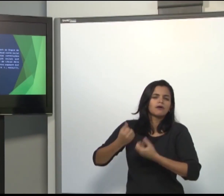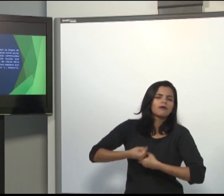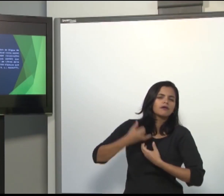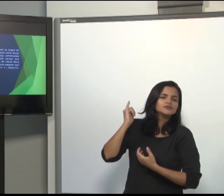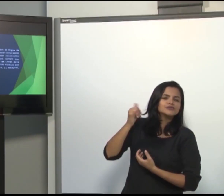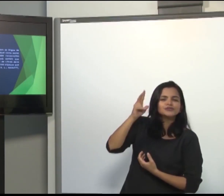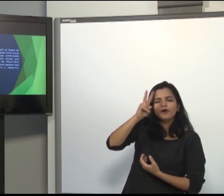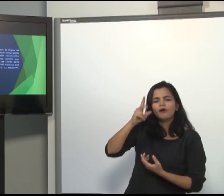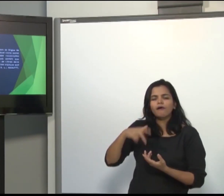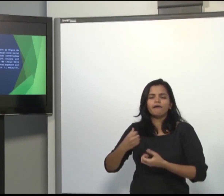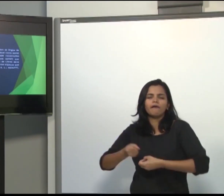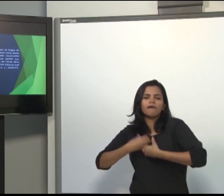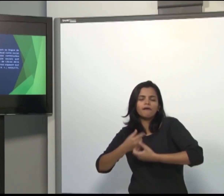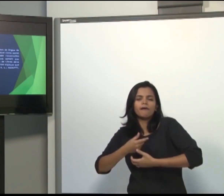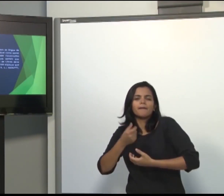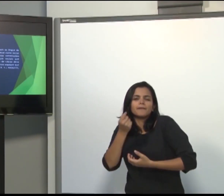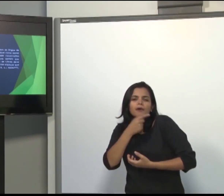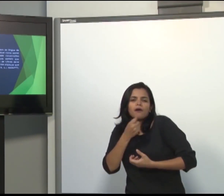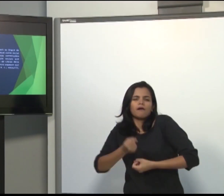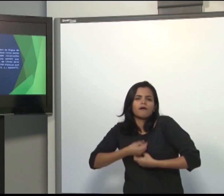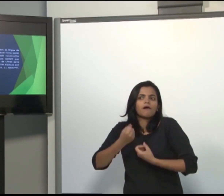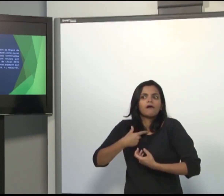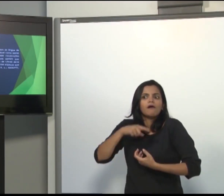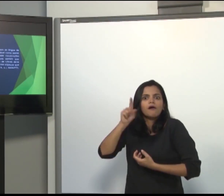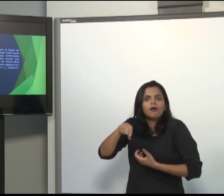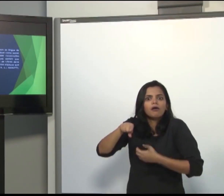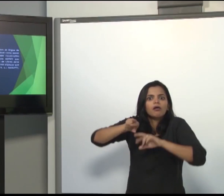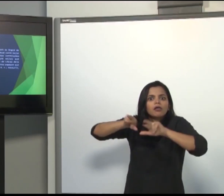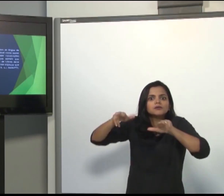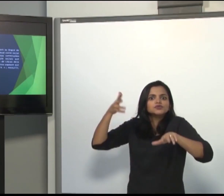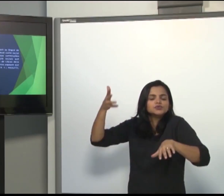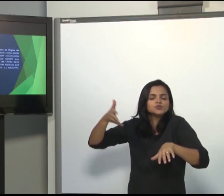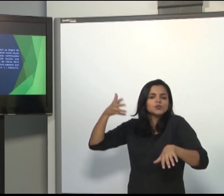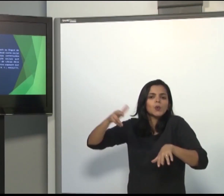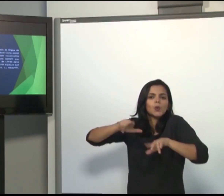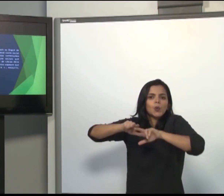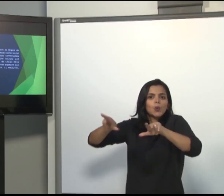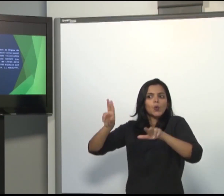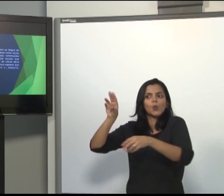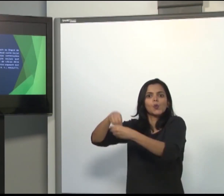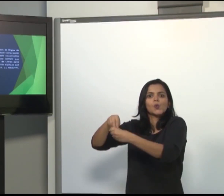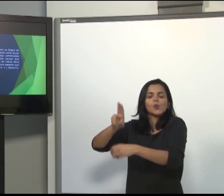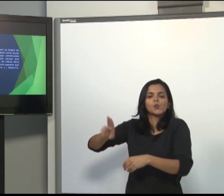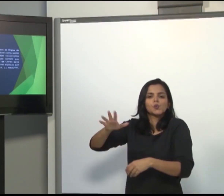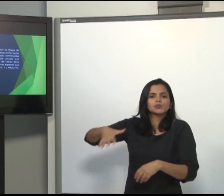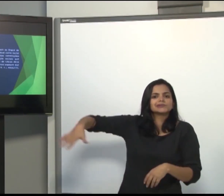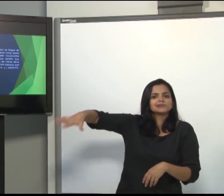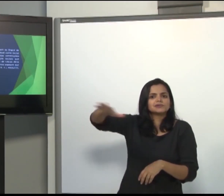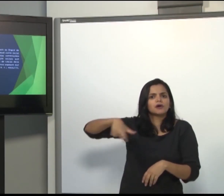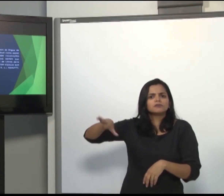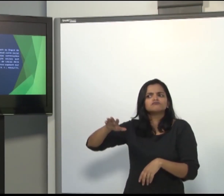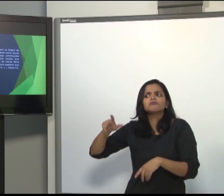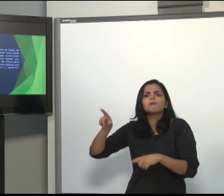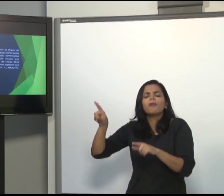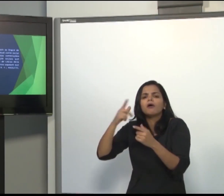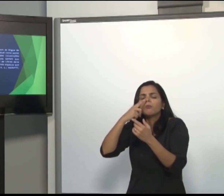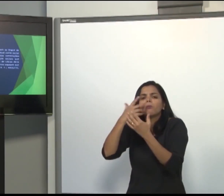produzir piadas, conhecimentos, diversos discursos em diversos espaços, para que não